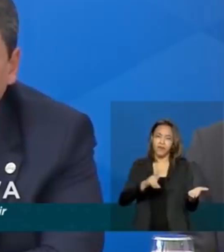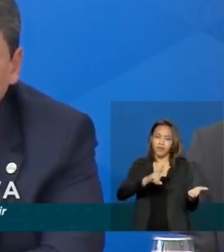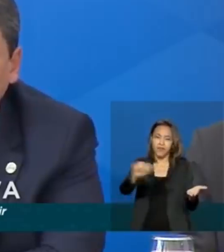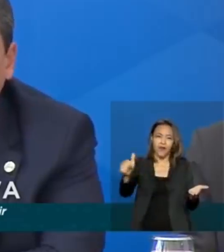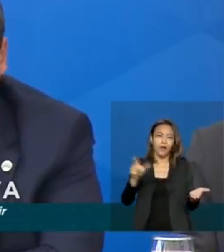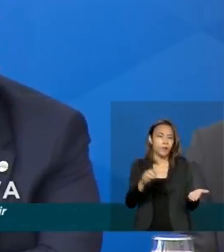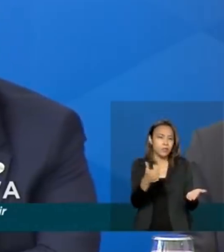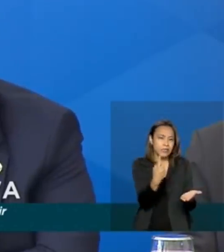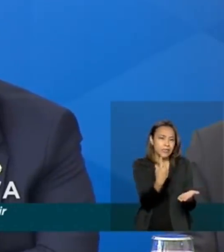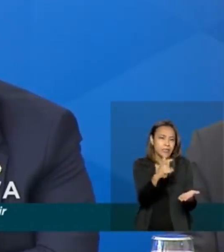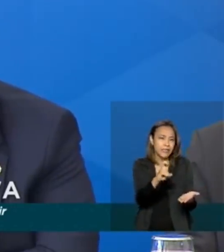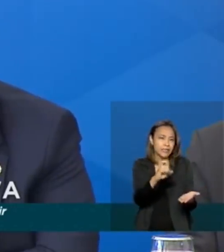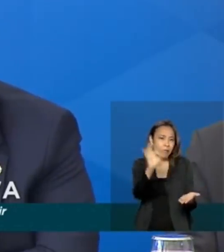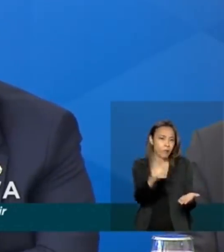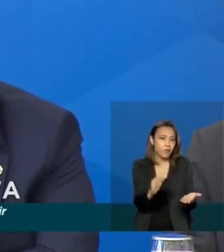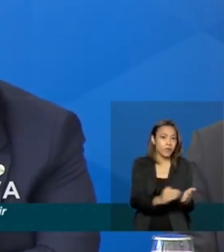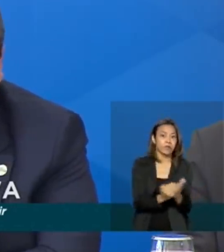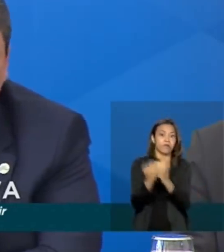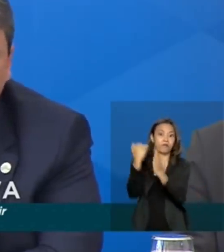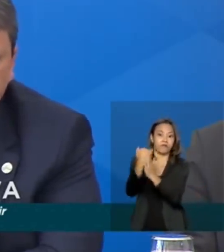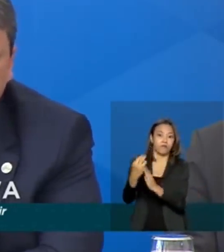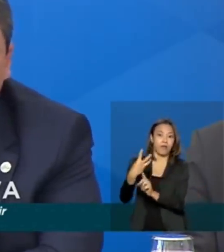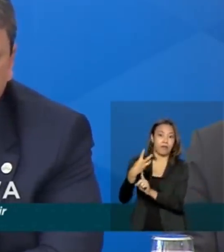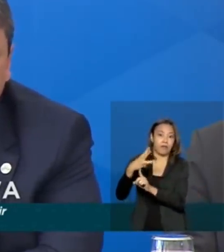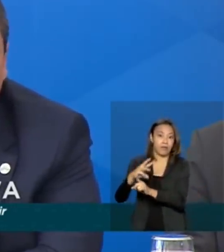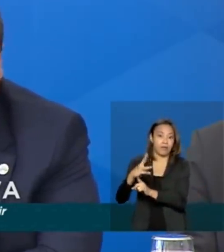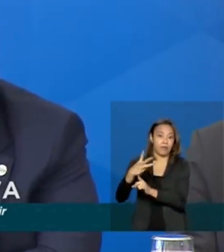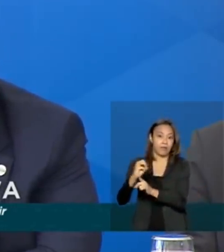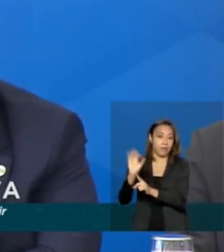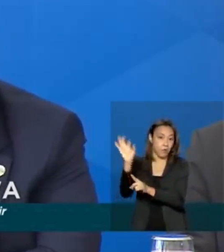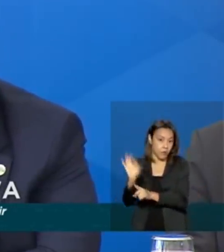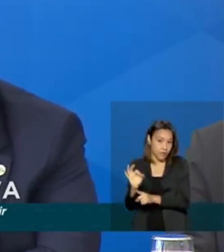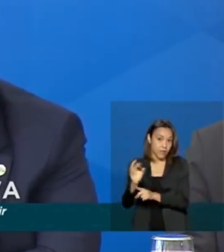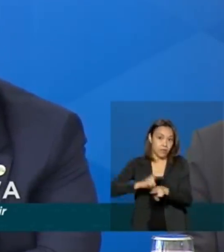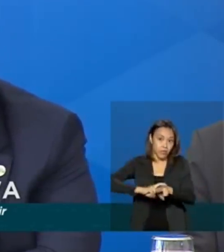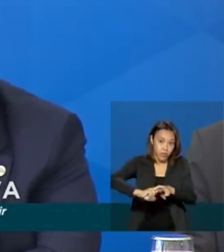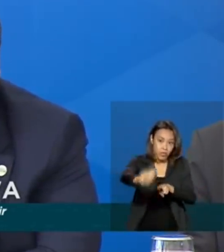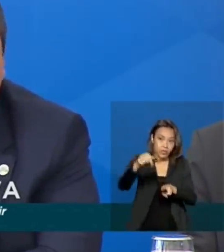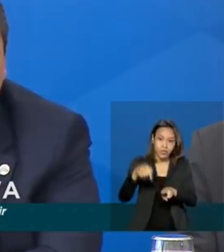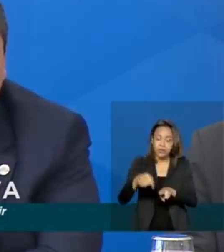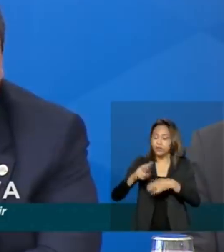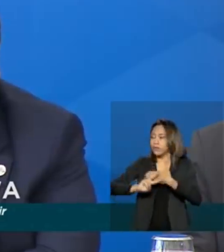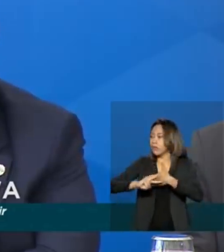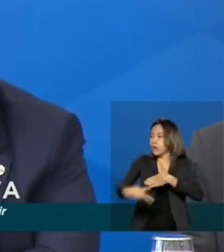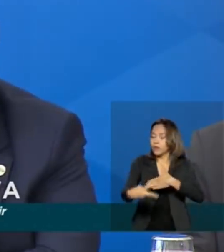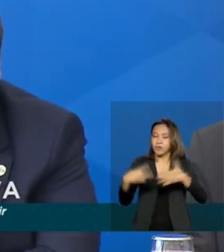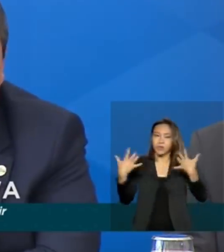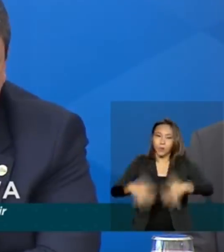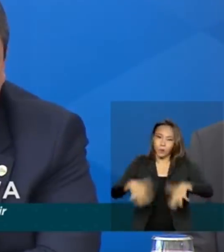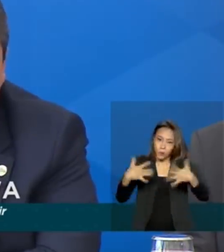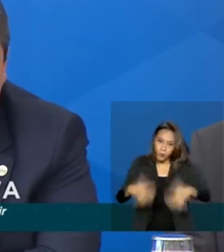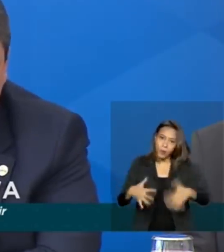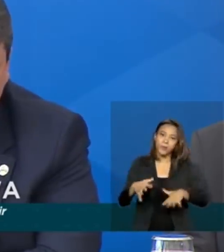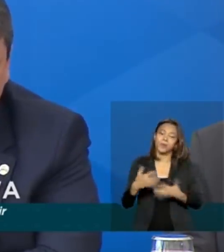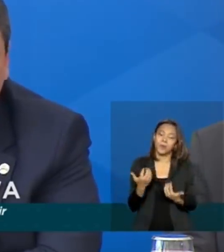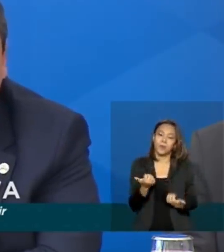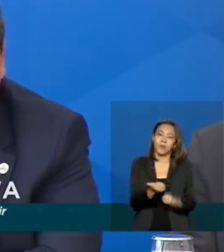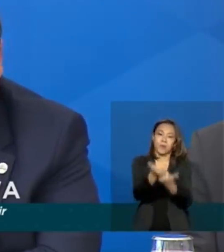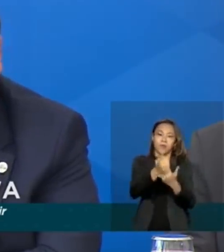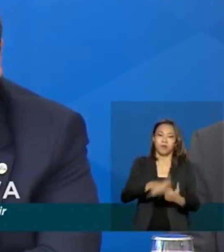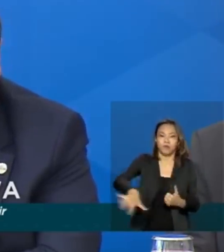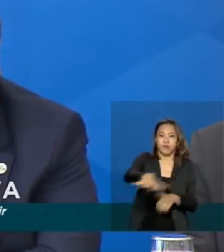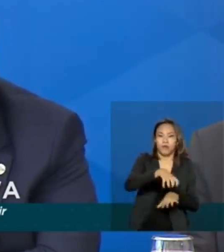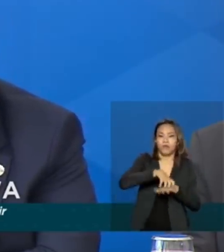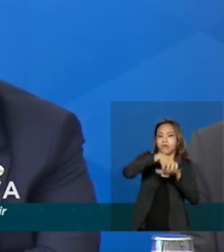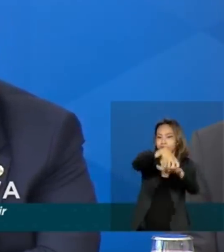atuais 15% para 30%. E, obviamente, isso tem um efeito muito grande no custo do transporte, no custo do Brasil. E isso vai sendo feito